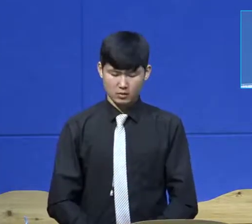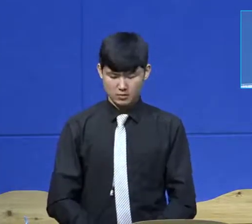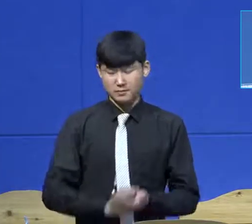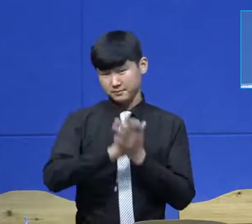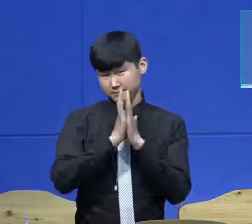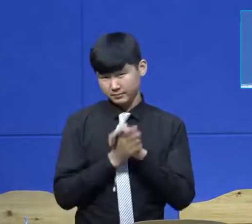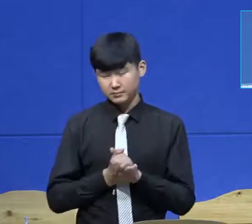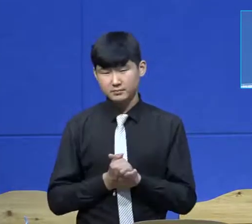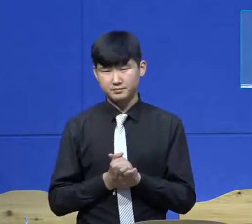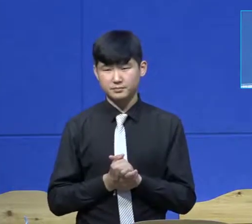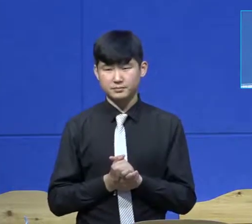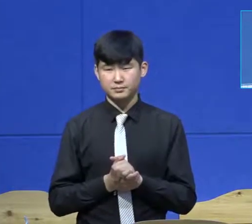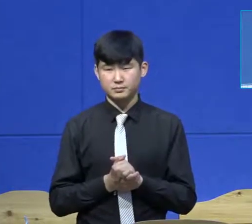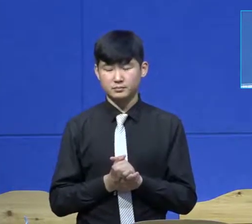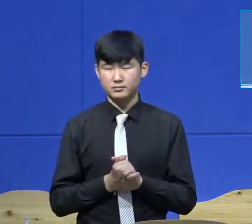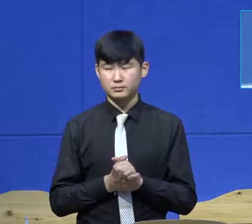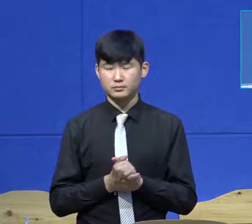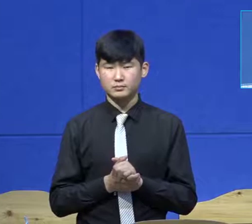Гэхдээ